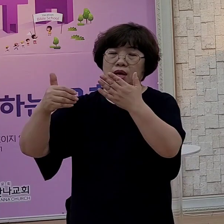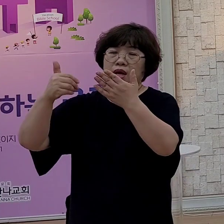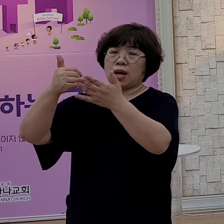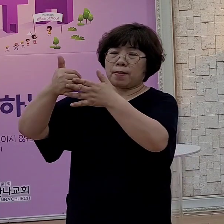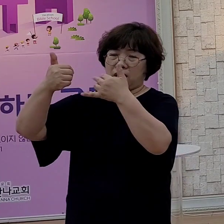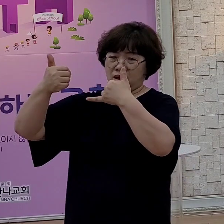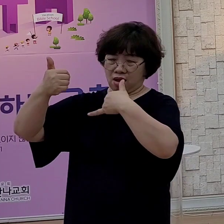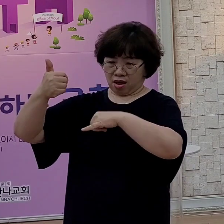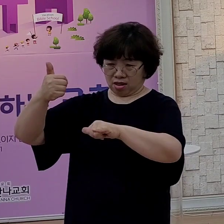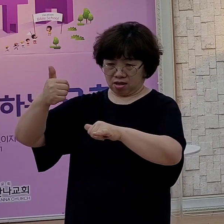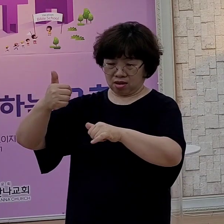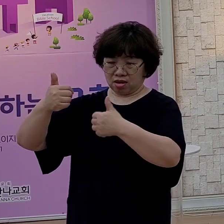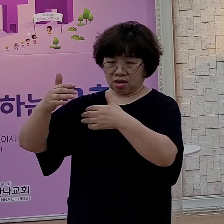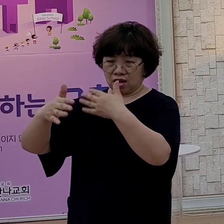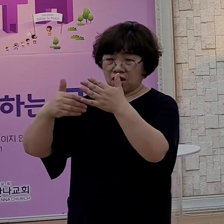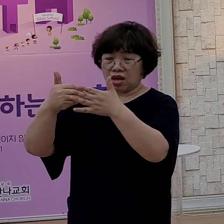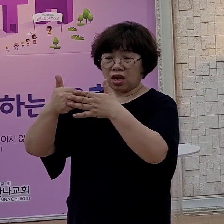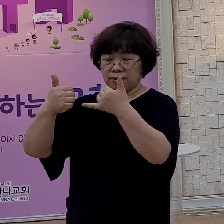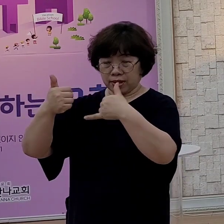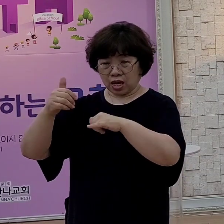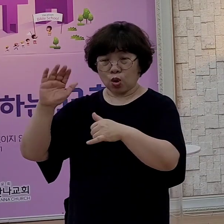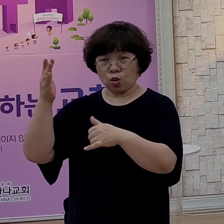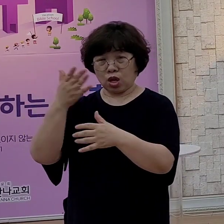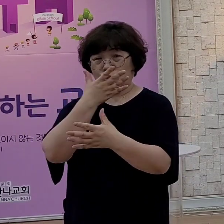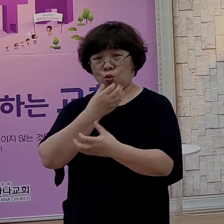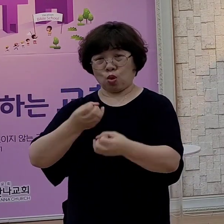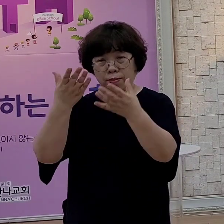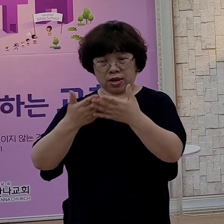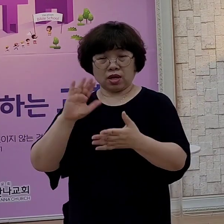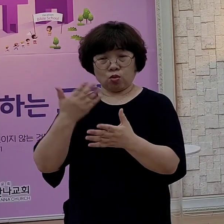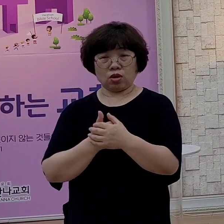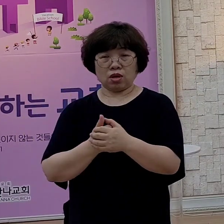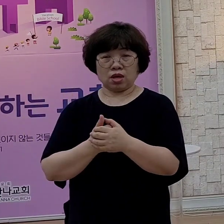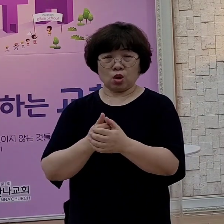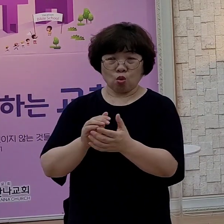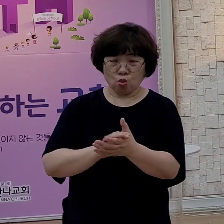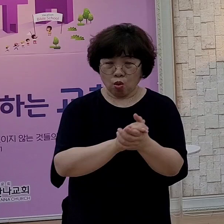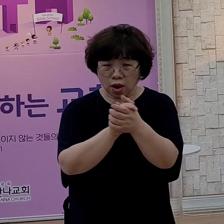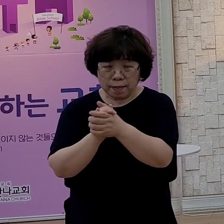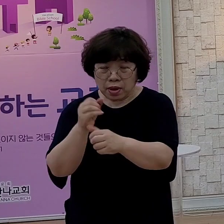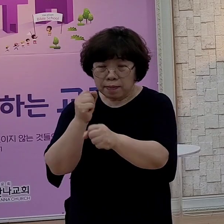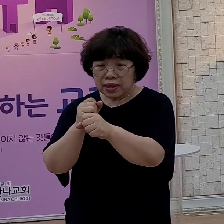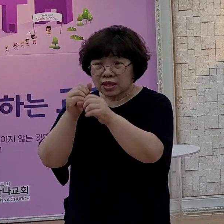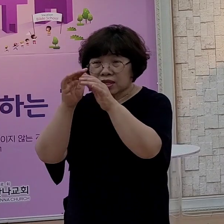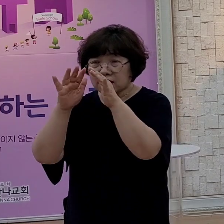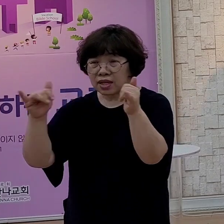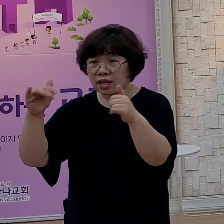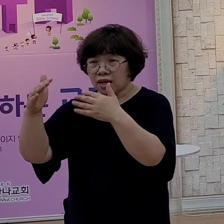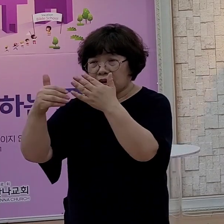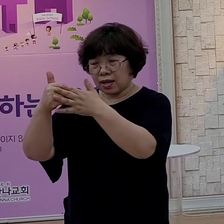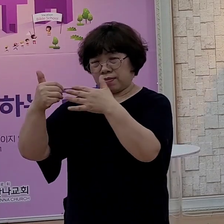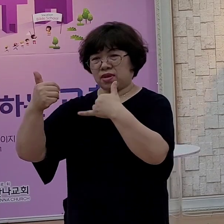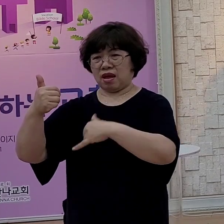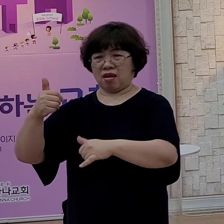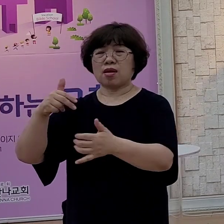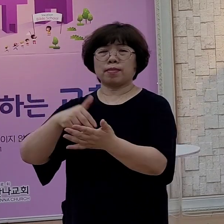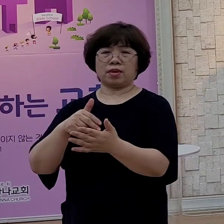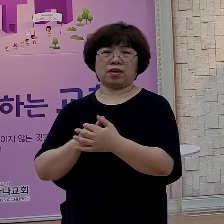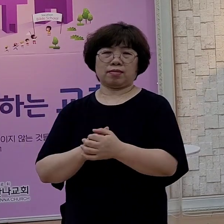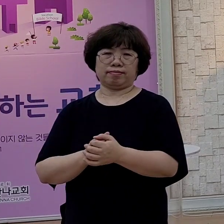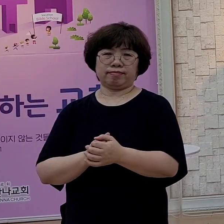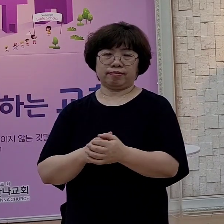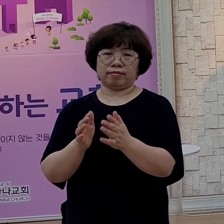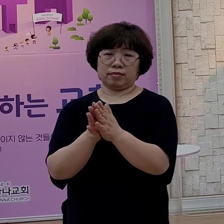하나님의 아들, 즉 하나님 자녀. 화평케 하는 자가 하나님 자녀예요.